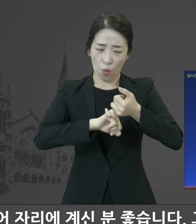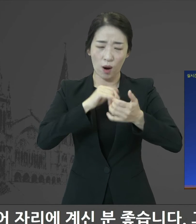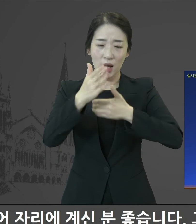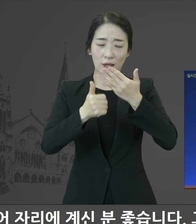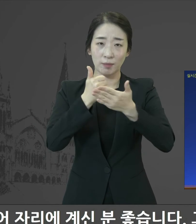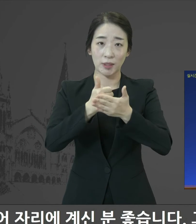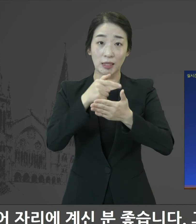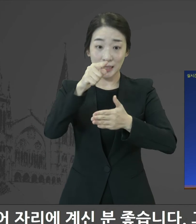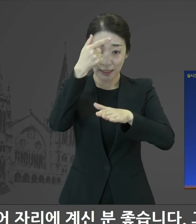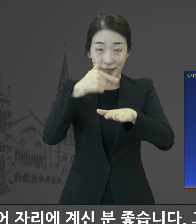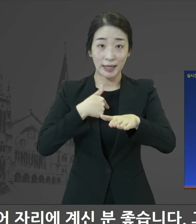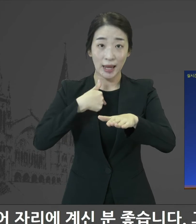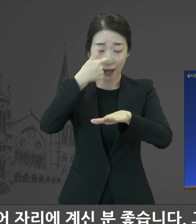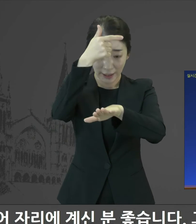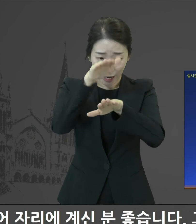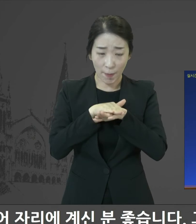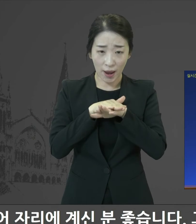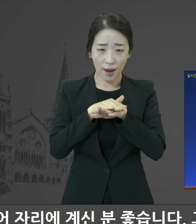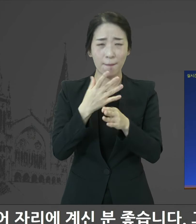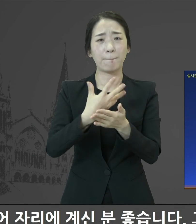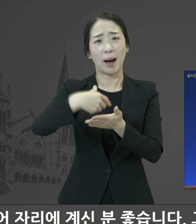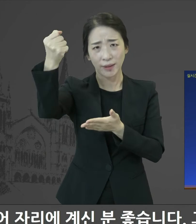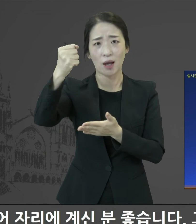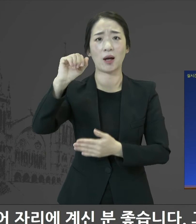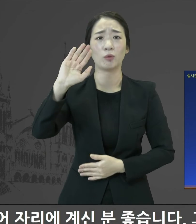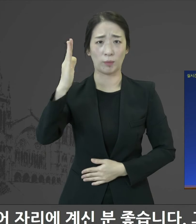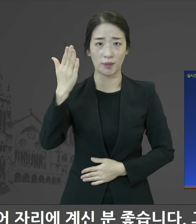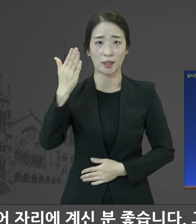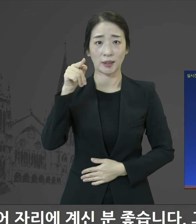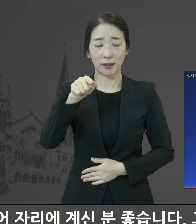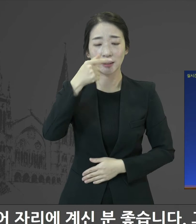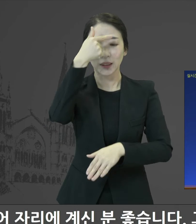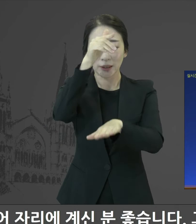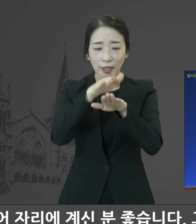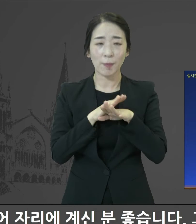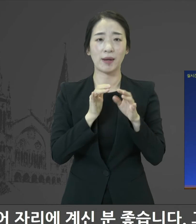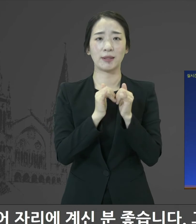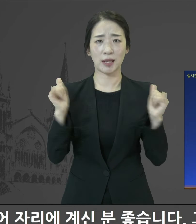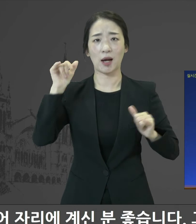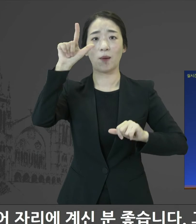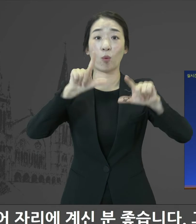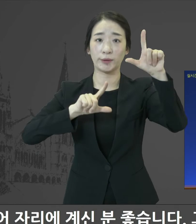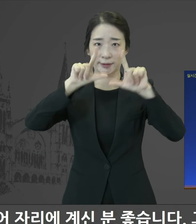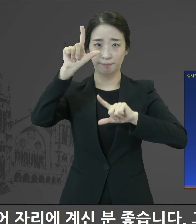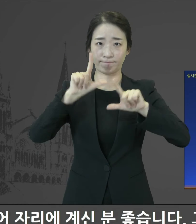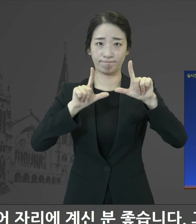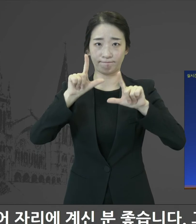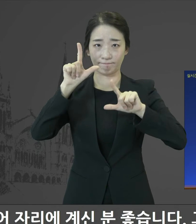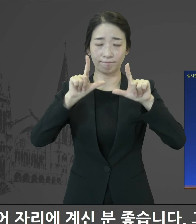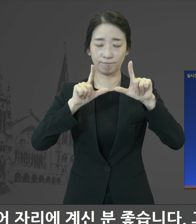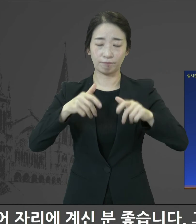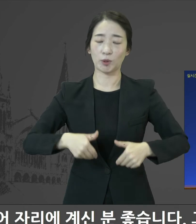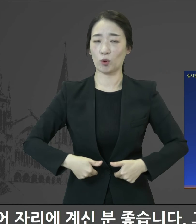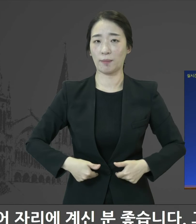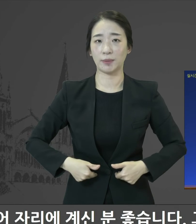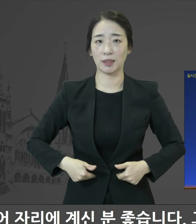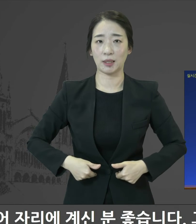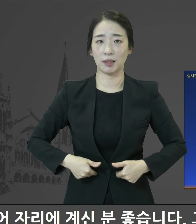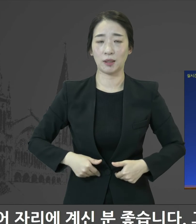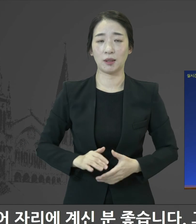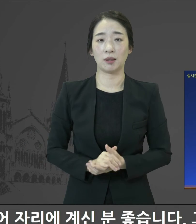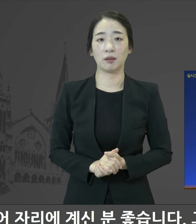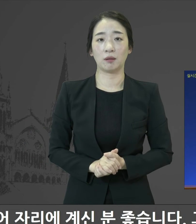한다는 그런 절실한 태도로서의 예배자 되어주시기를 바랍니다. 그냥 늘 예배 드리러